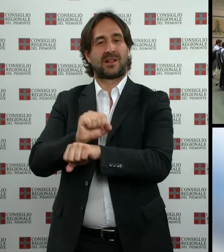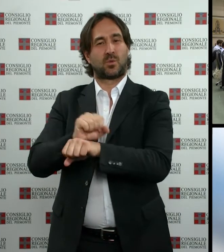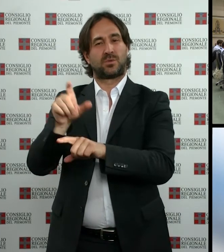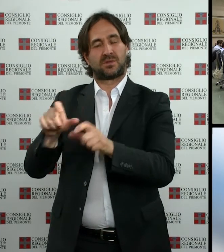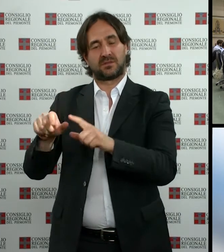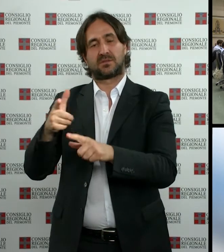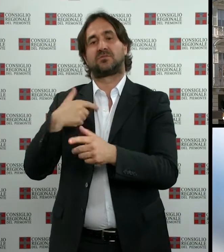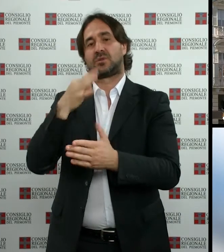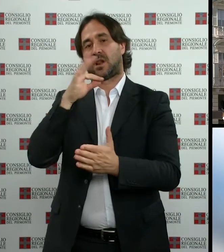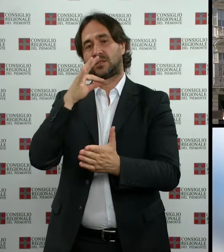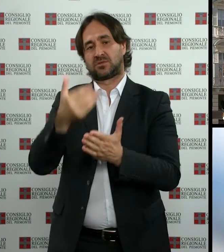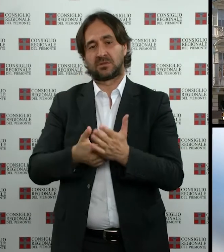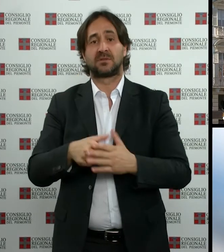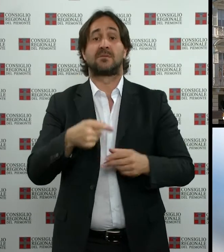Bilancio e finanziaria in commissione.